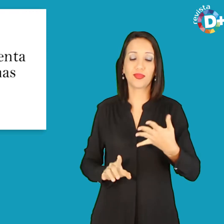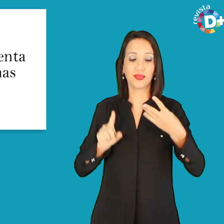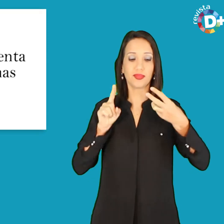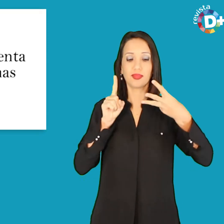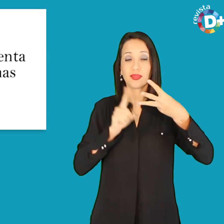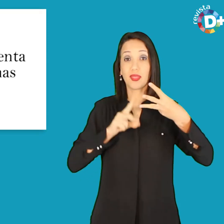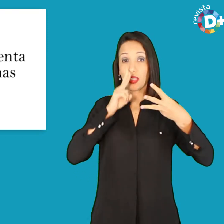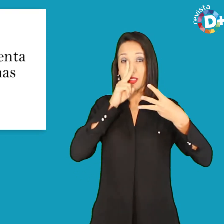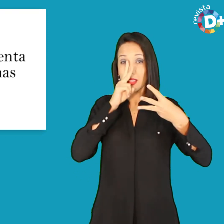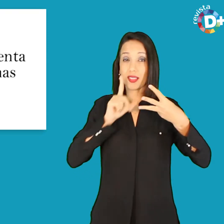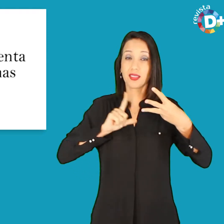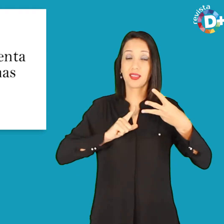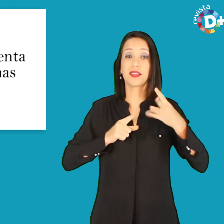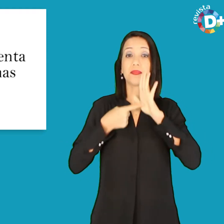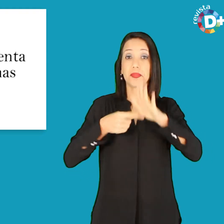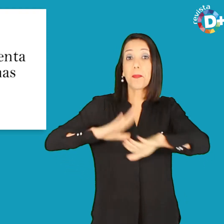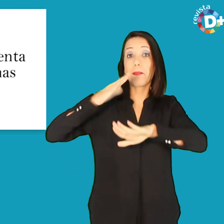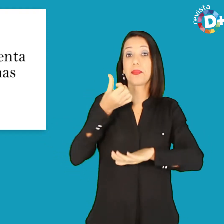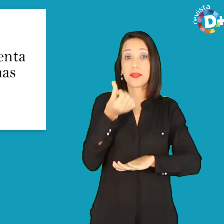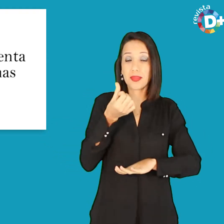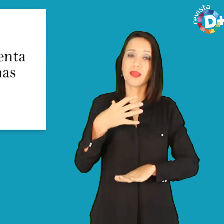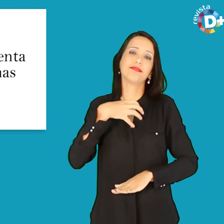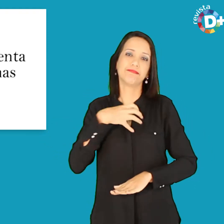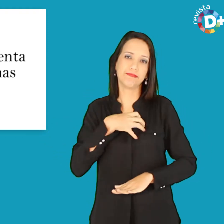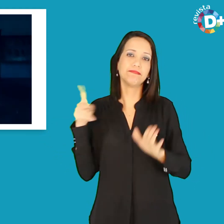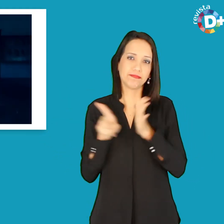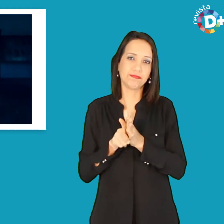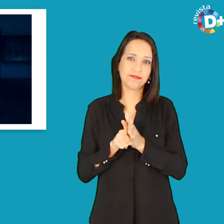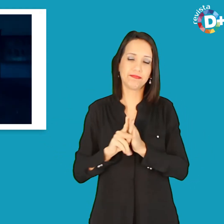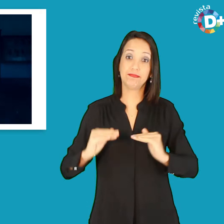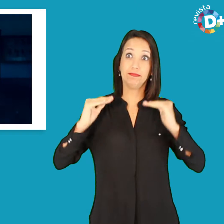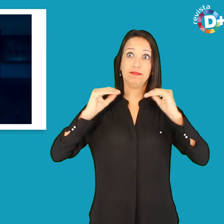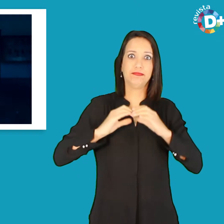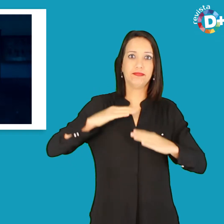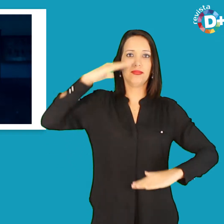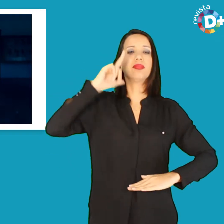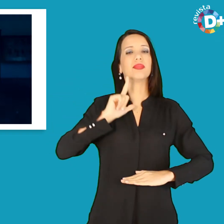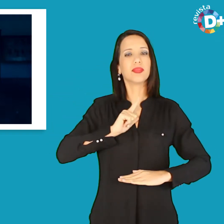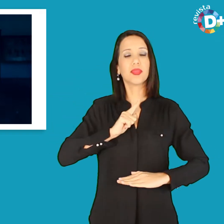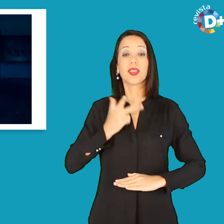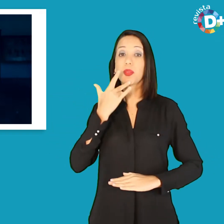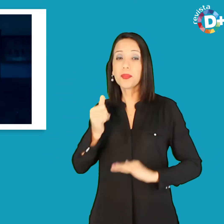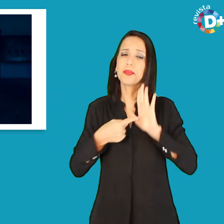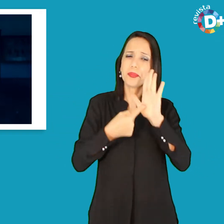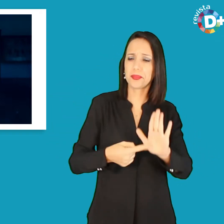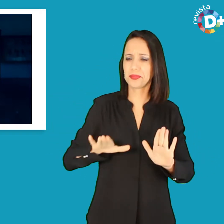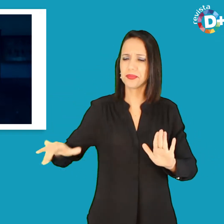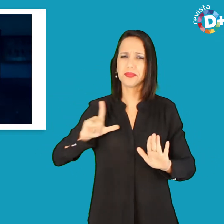apresenta mais de 6 sintomas de cada critério. Se os pais dizem que a criança só mostra problema em casa ou só